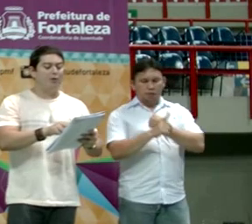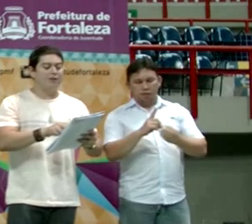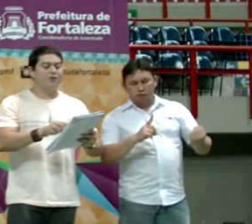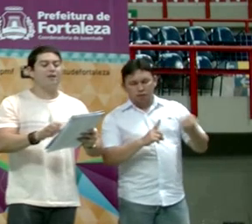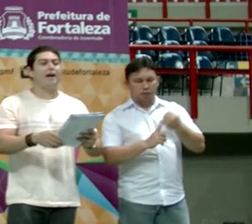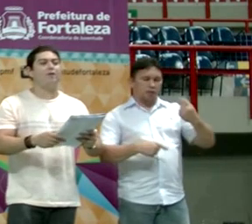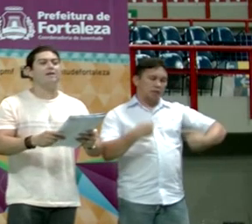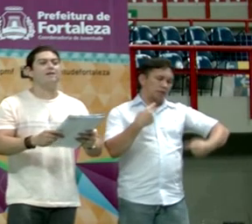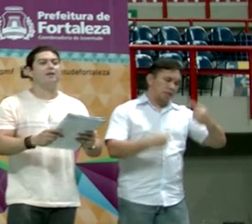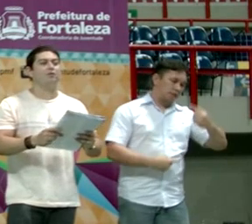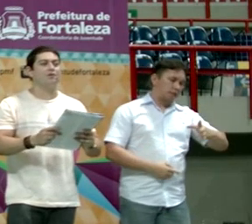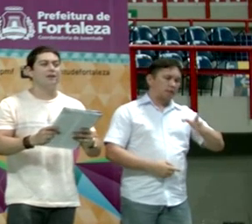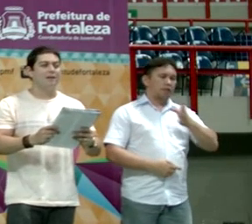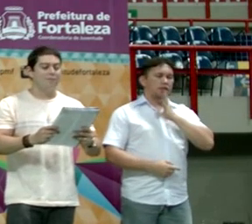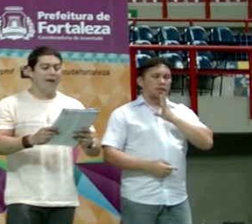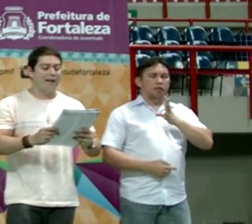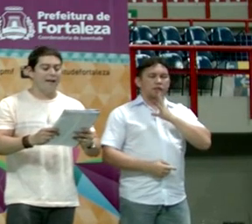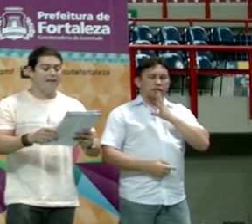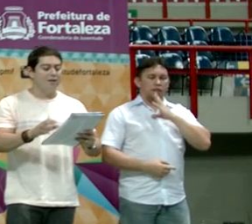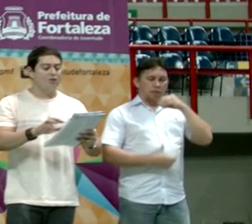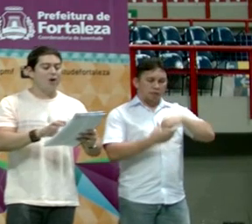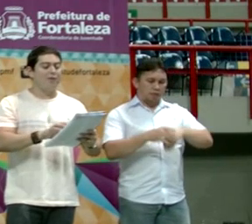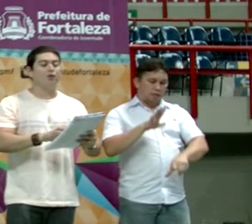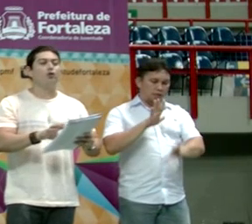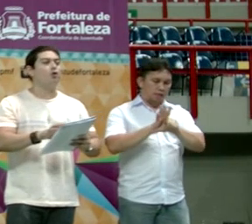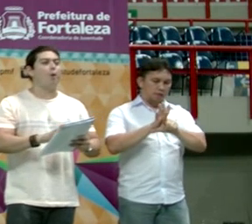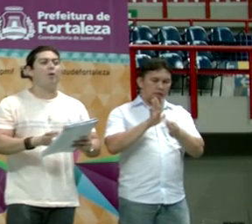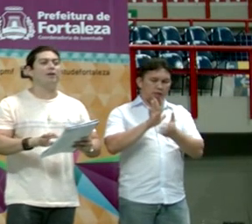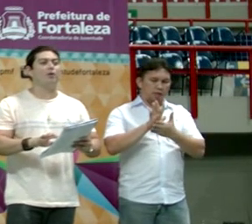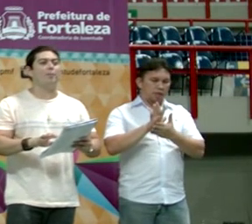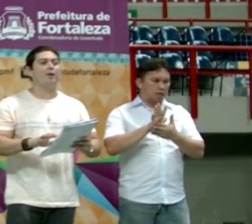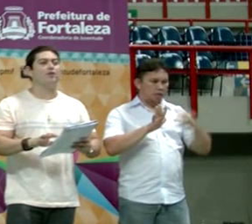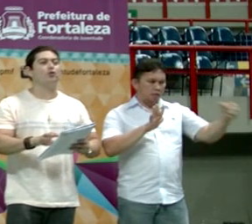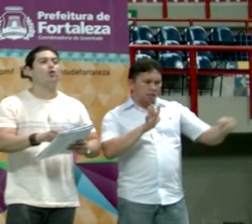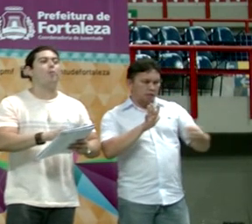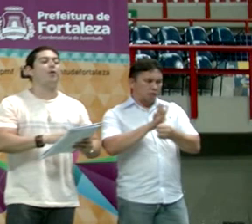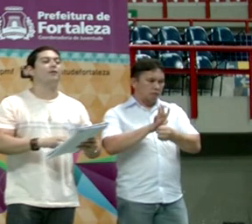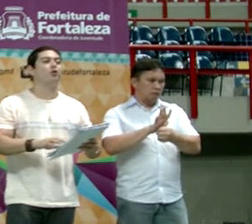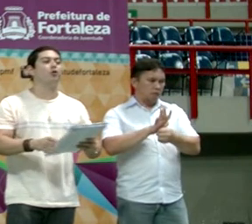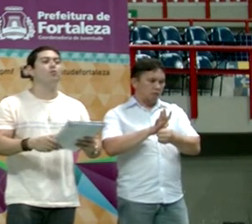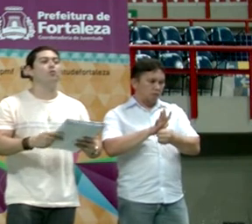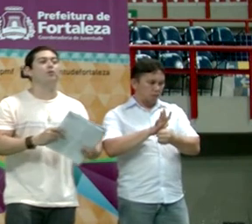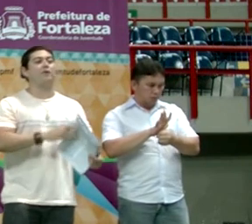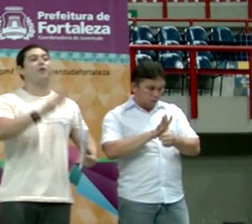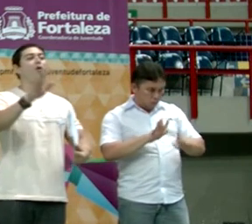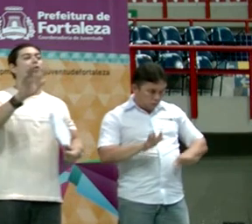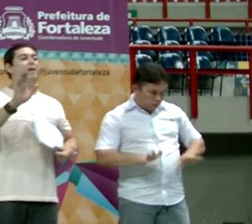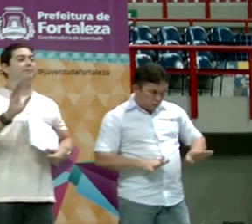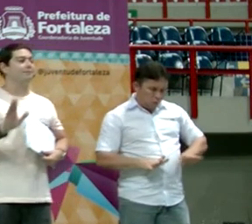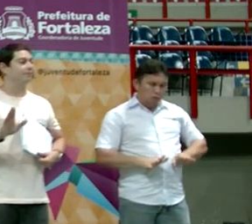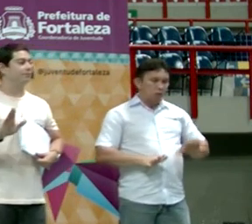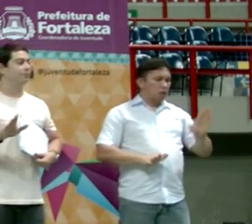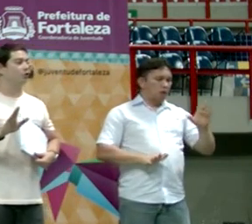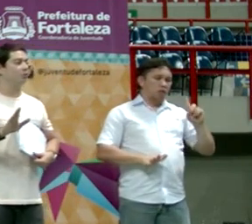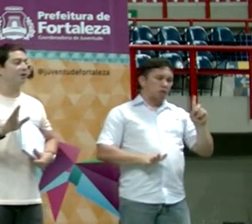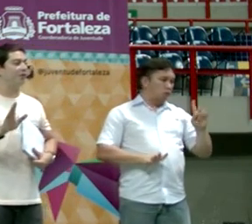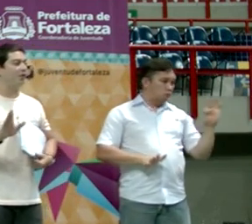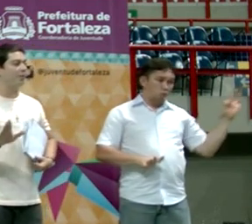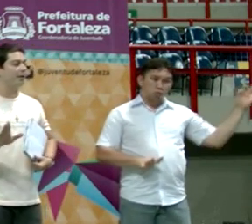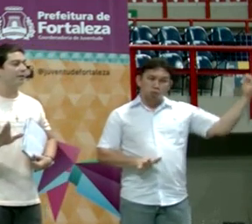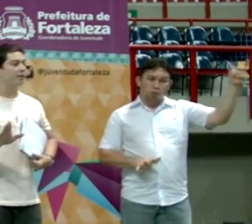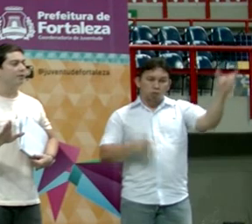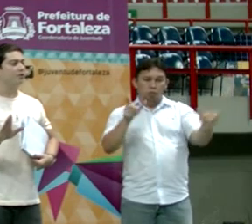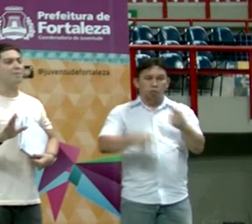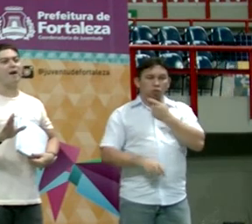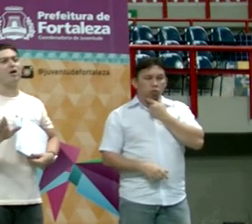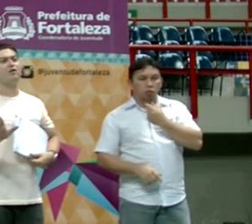sociais, políticos e reconhecidos na lei. Jovem, eu não estou incorporando o camponês, eu estou incorporando todo mundo que for homem. Todo mundo que